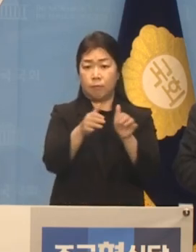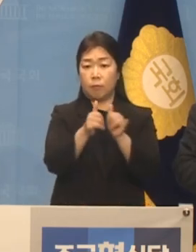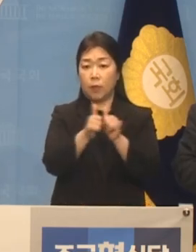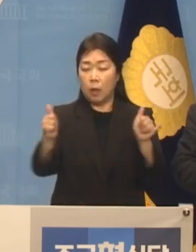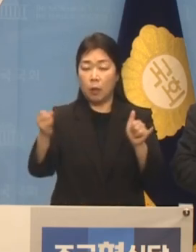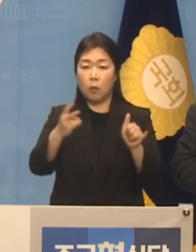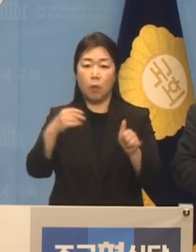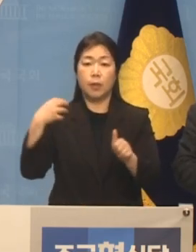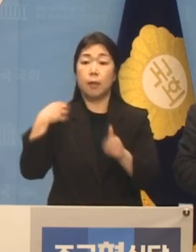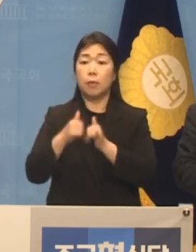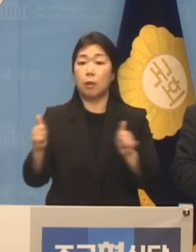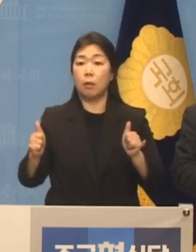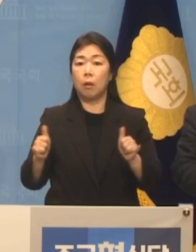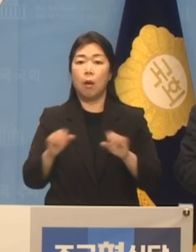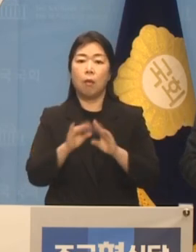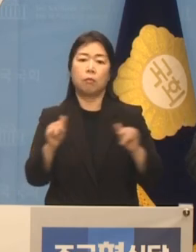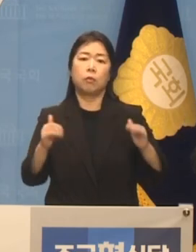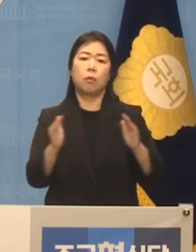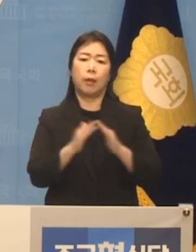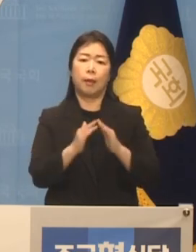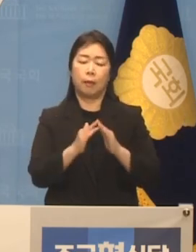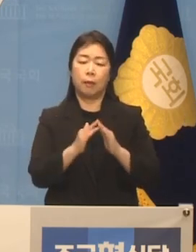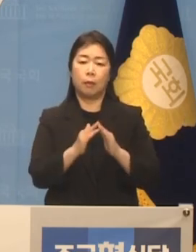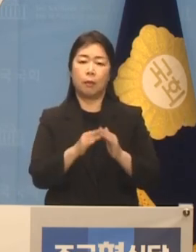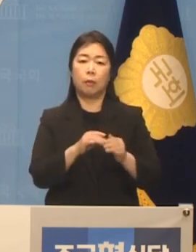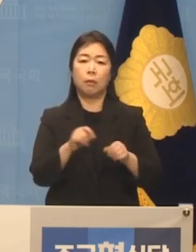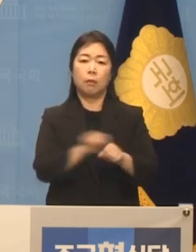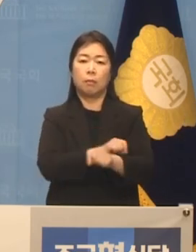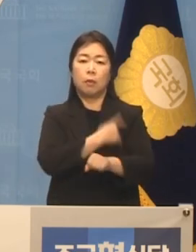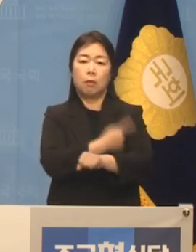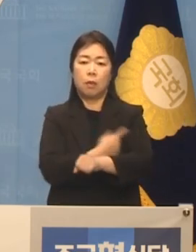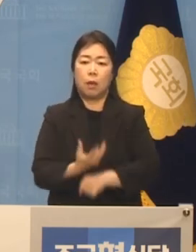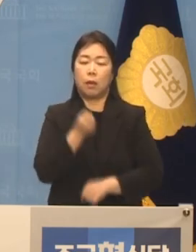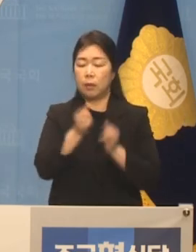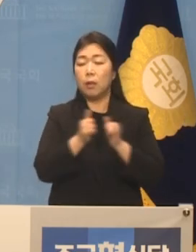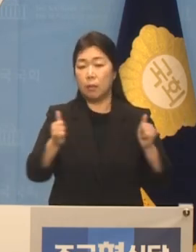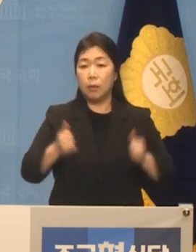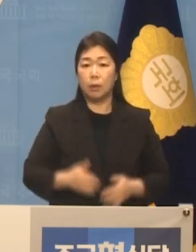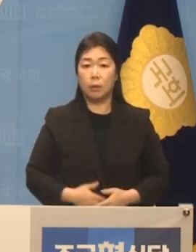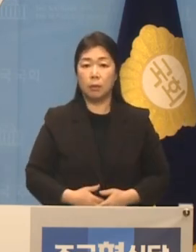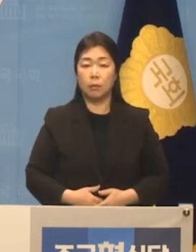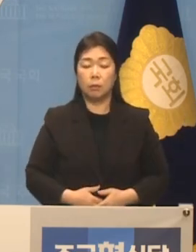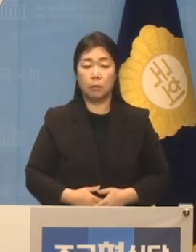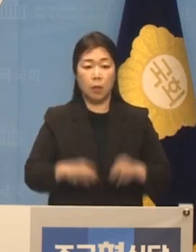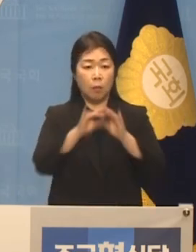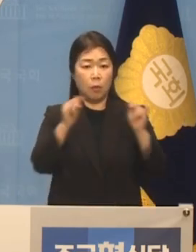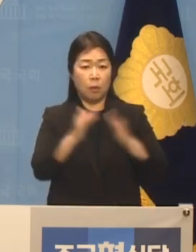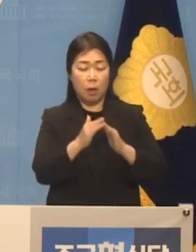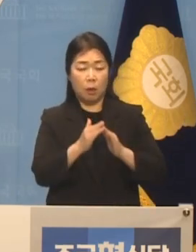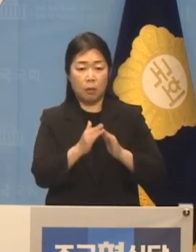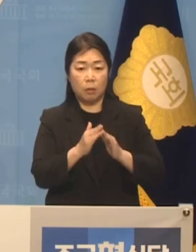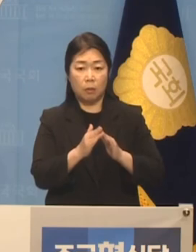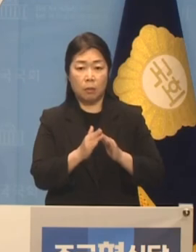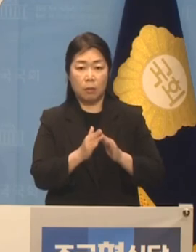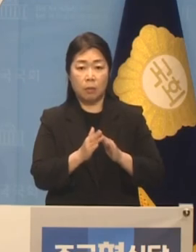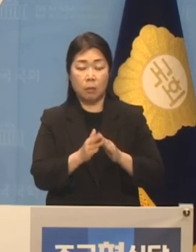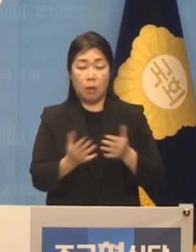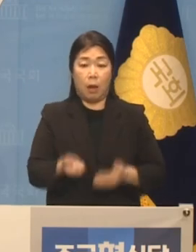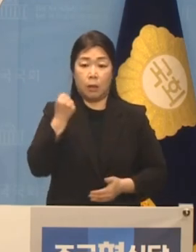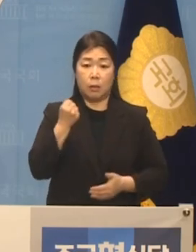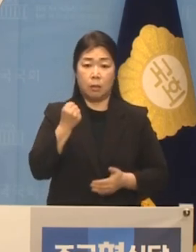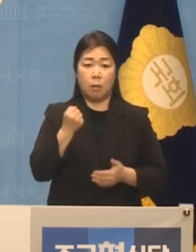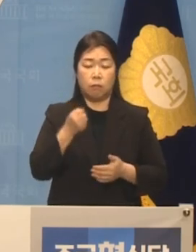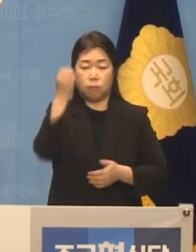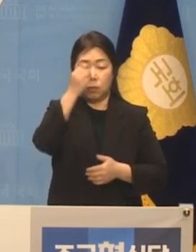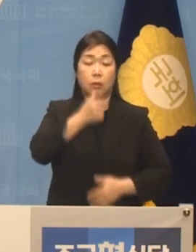책임자들이 부동산 특권층이라는 것입니다. 부동산 특권층, 부동산 과다 보유자들은 부동산으로